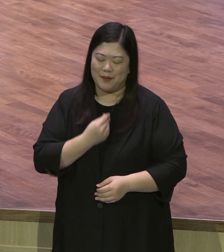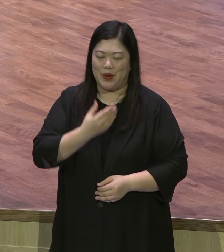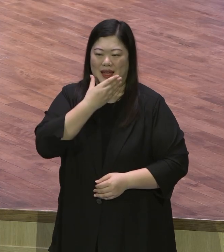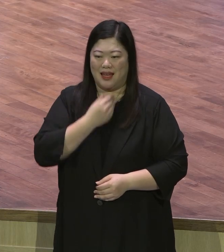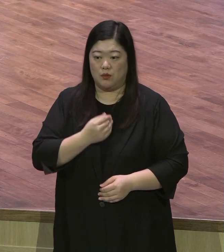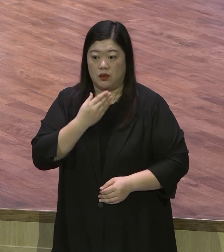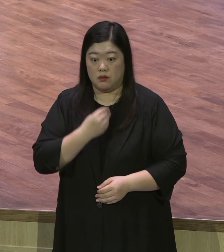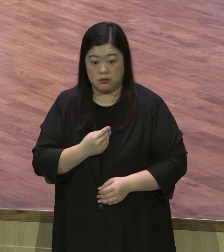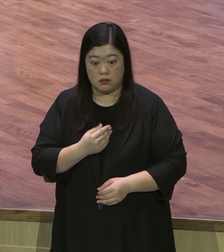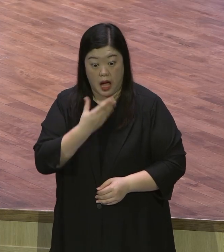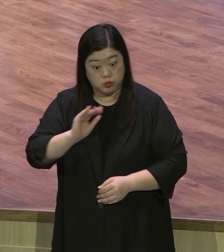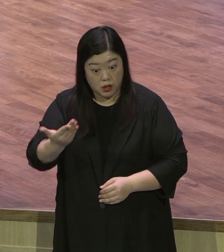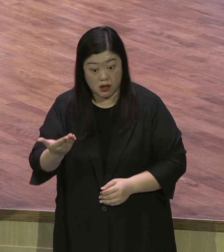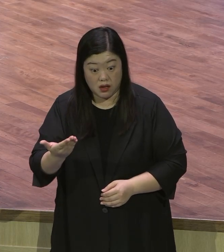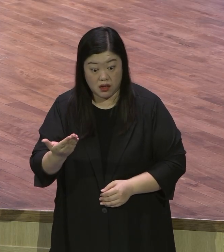됩니다.